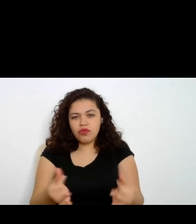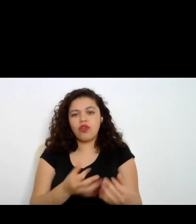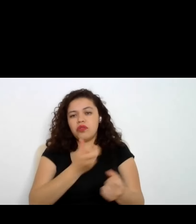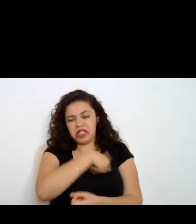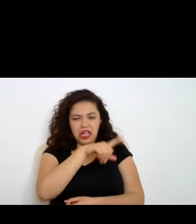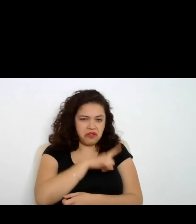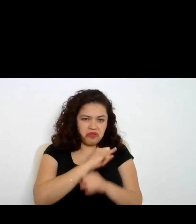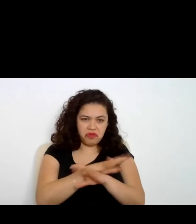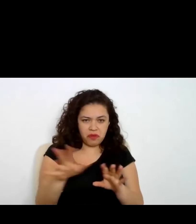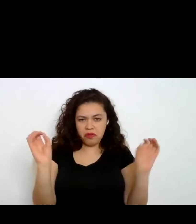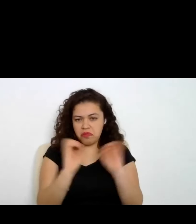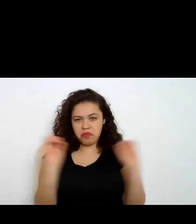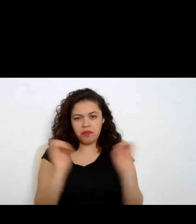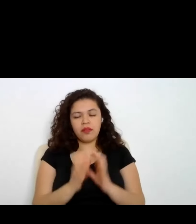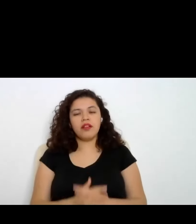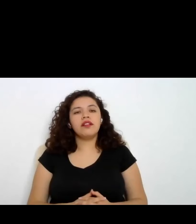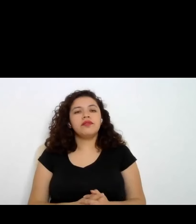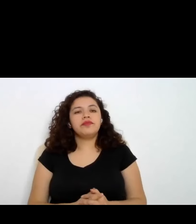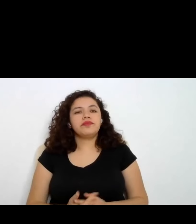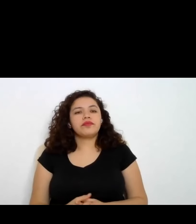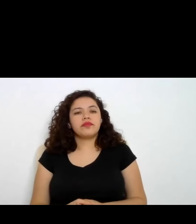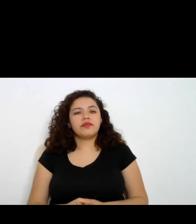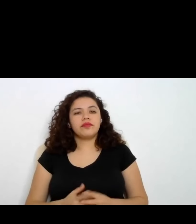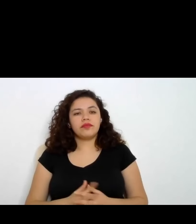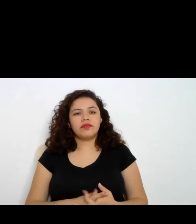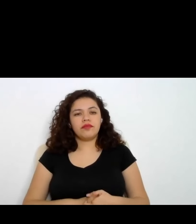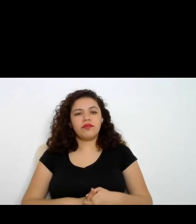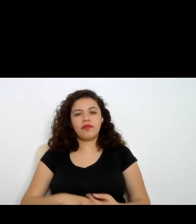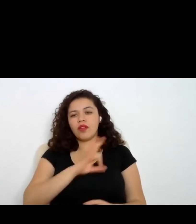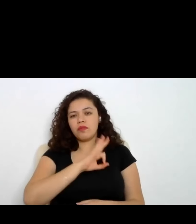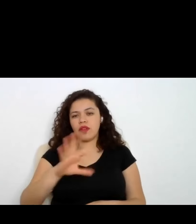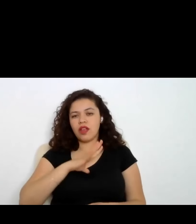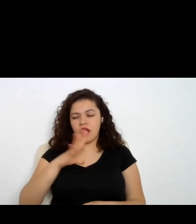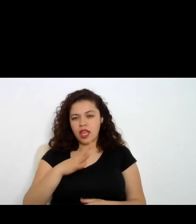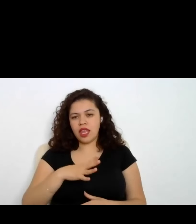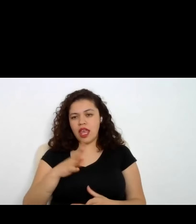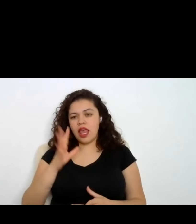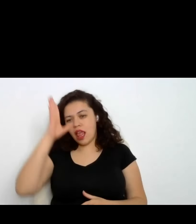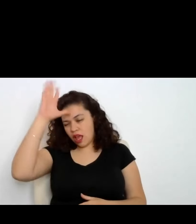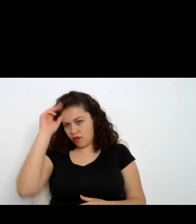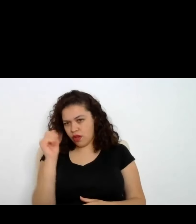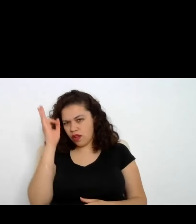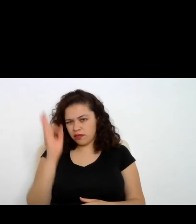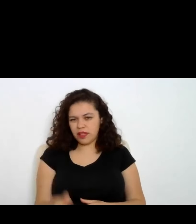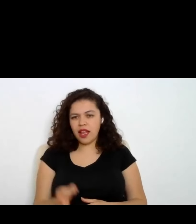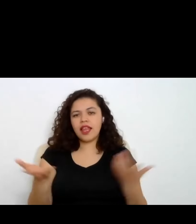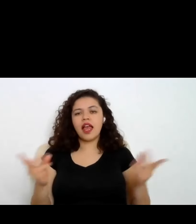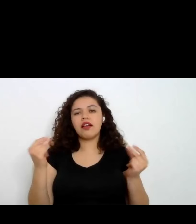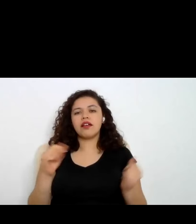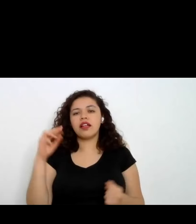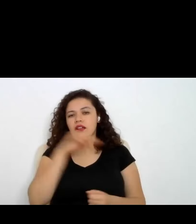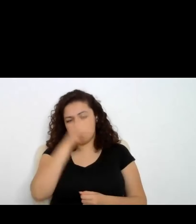salud, puedo obtener el consentimiento tácito por parte del